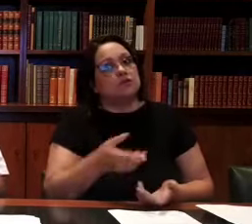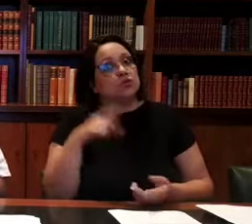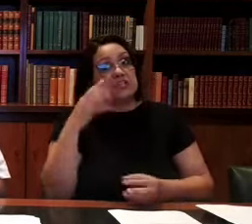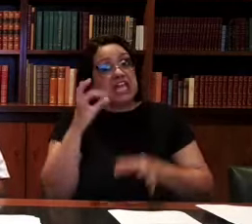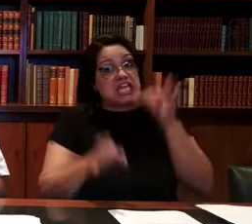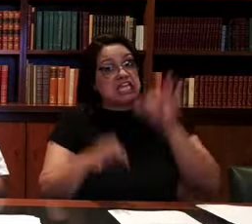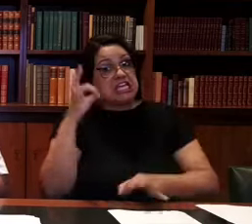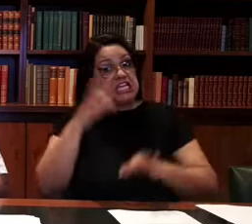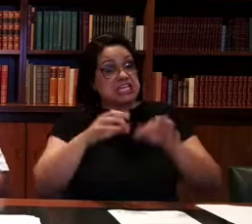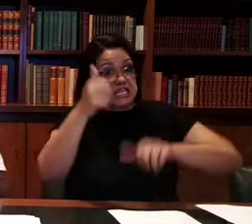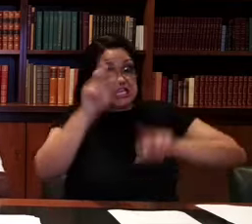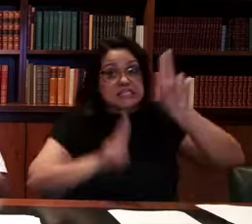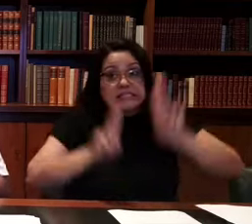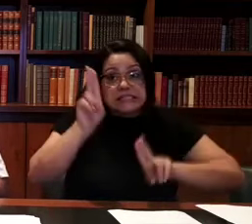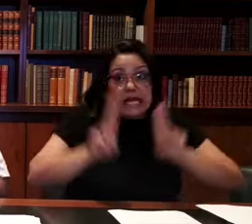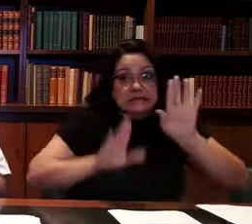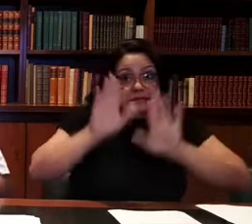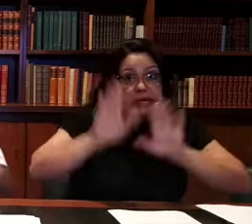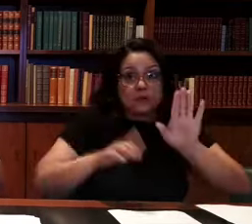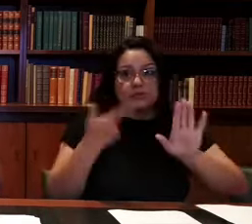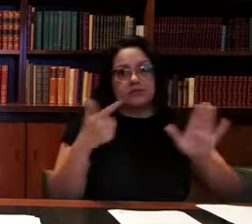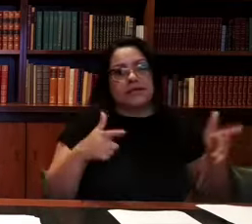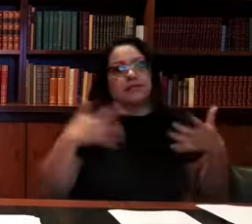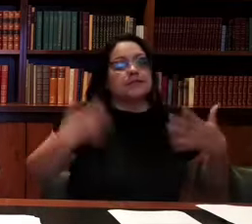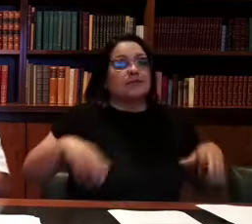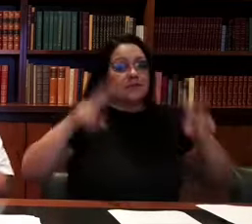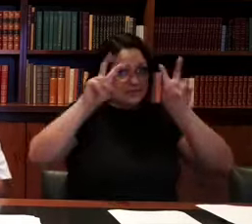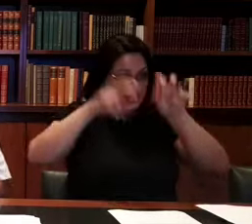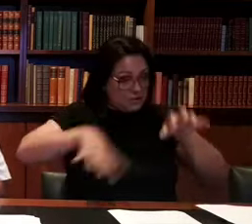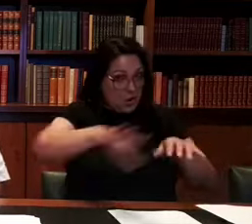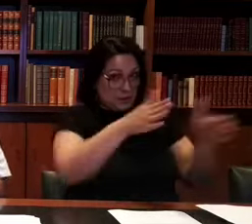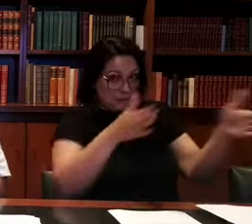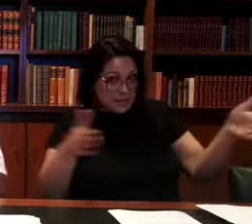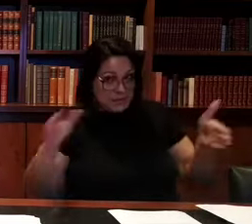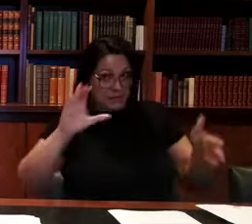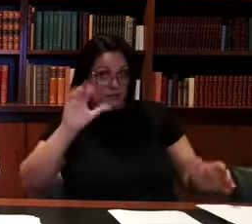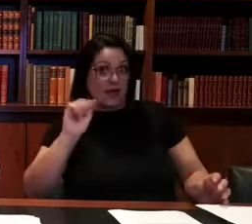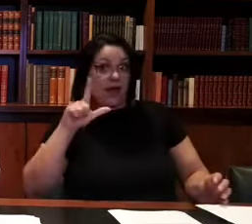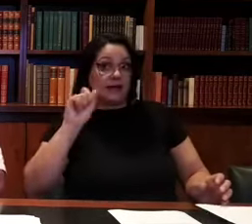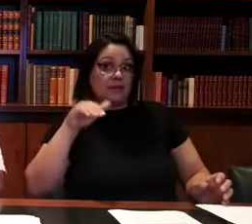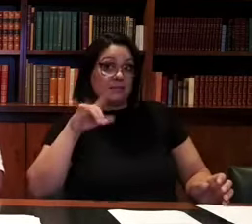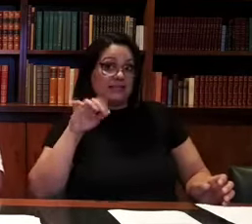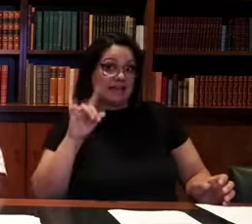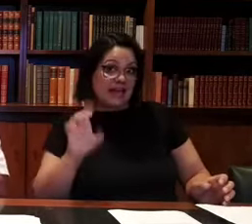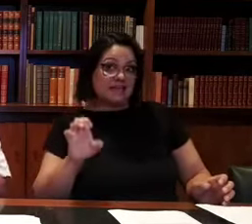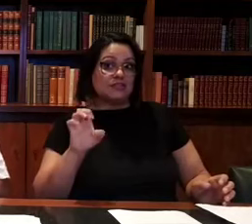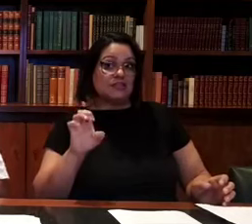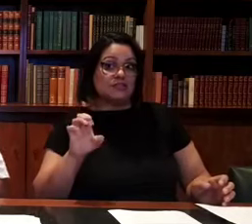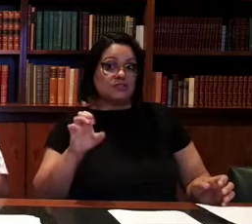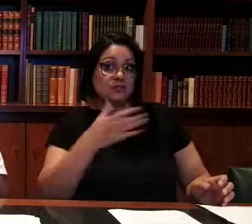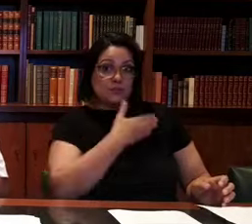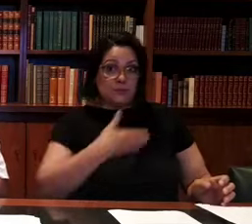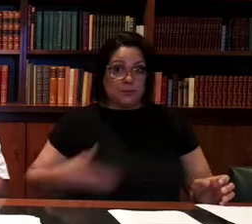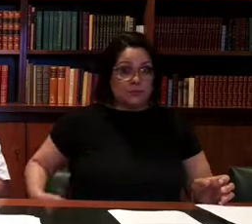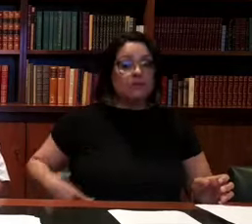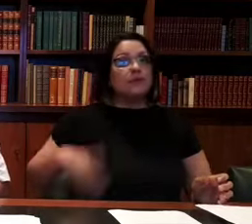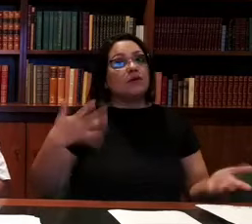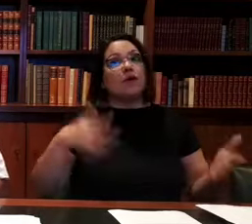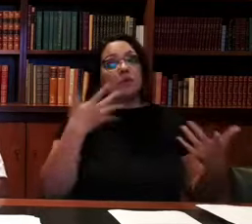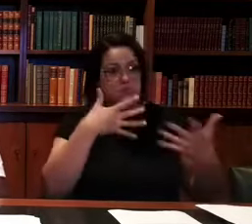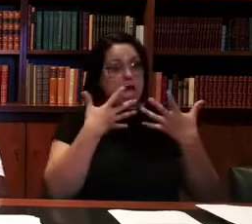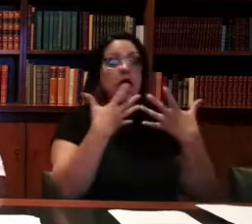licitação estamos em calamidade pública e o PSOL meteu a até até o suvaco na jaca aí tá